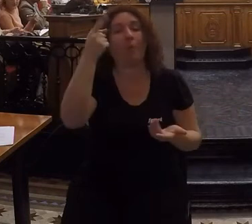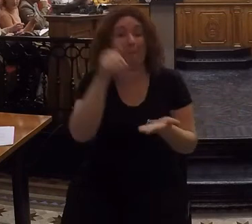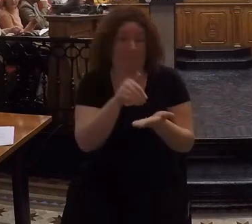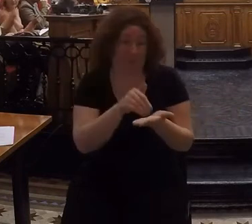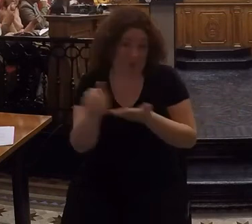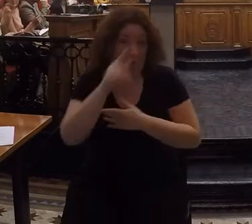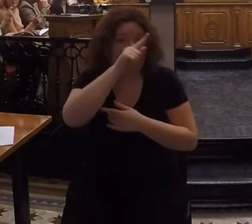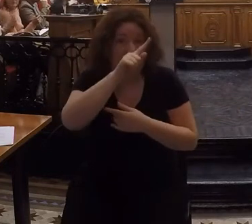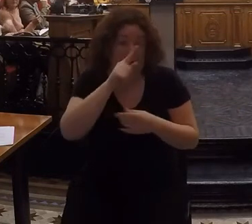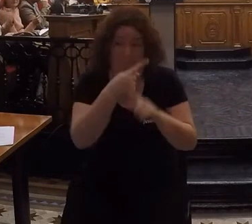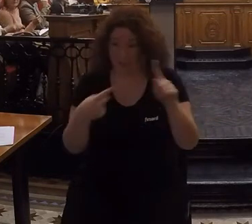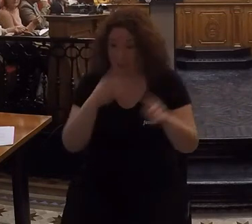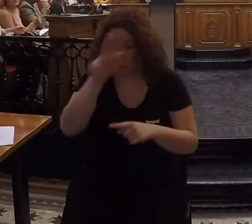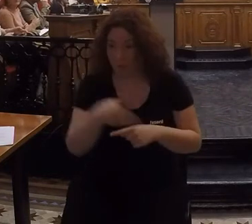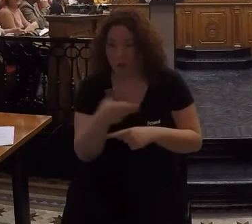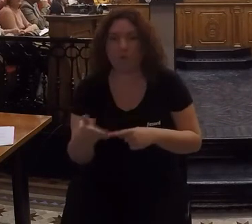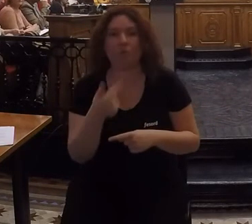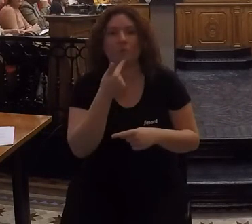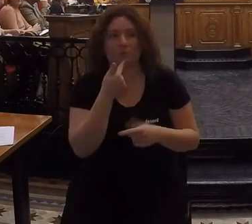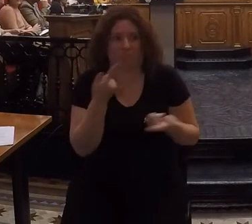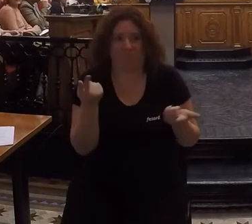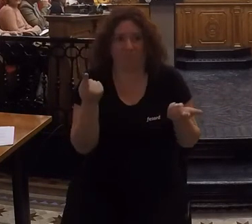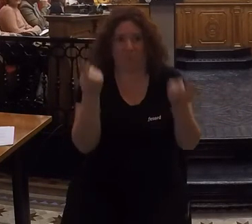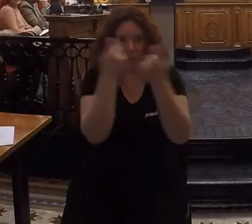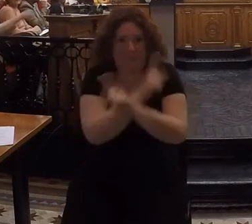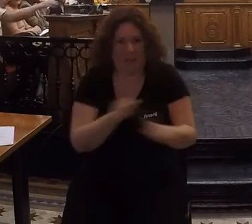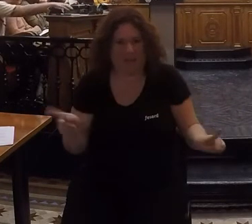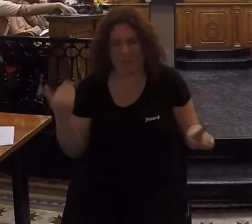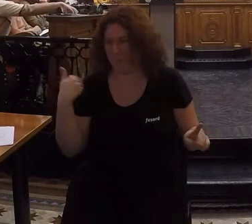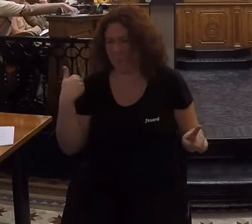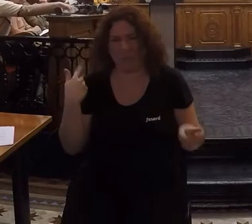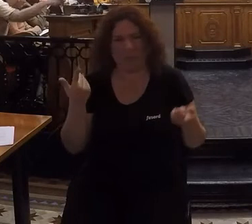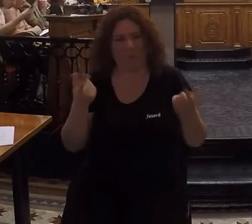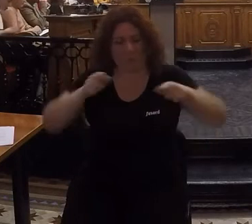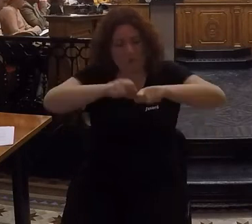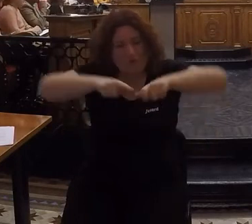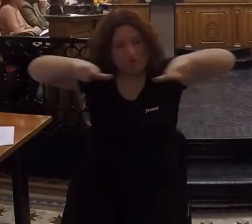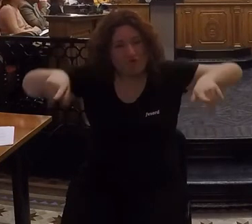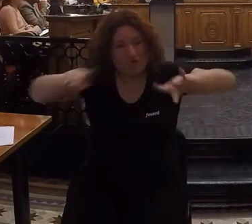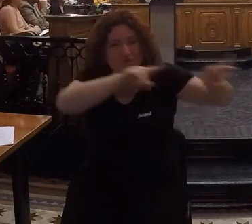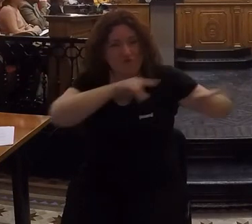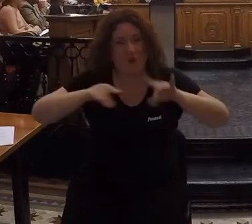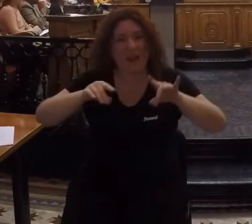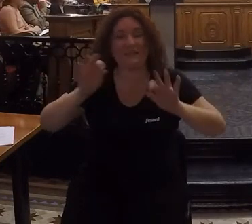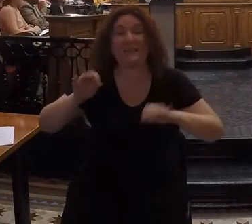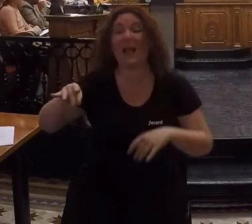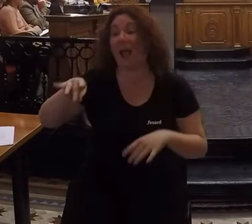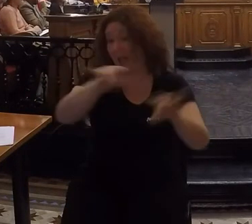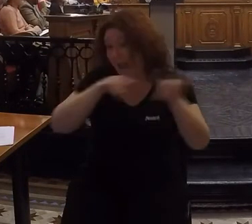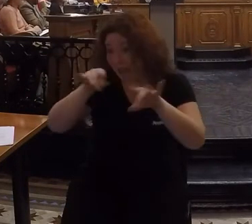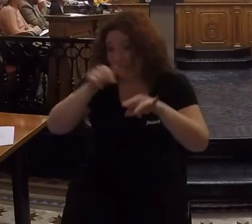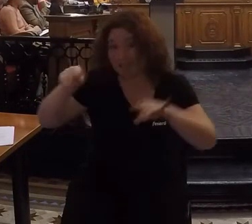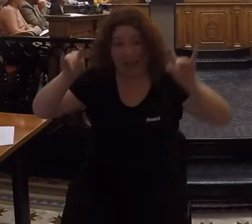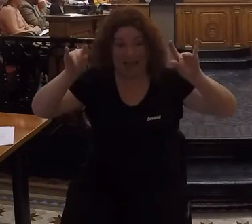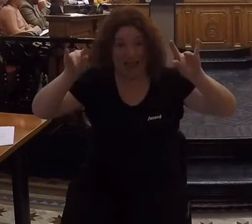absolutamente innecesario cuando acaban de vender hace un par de meses un solar en Arenales por un valor de 700.000 euros,